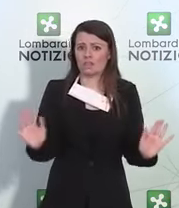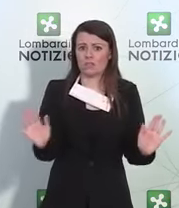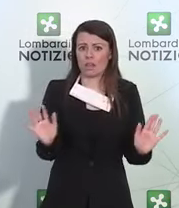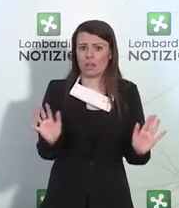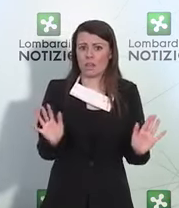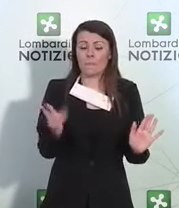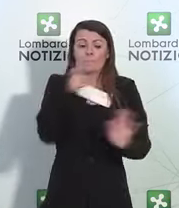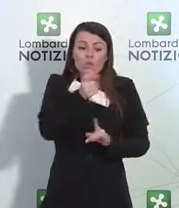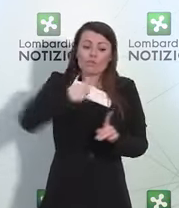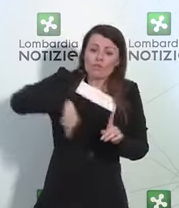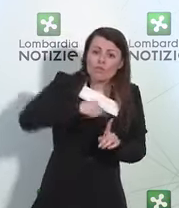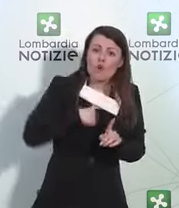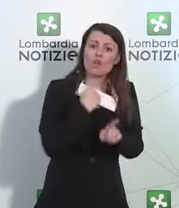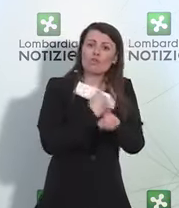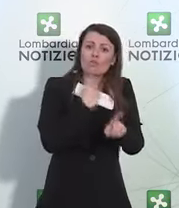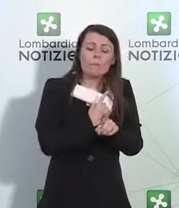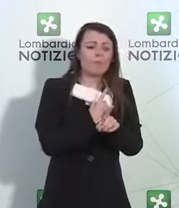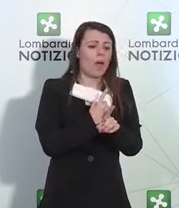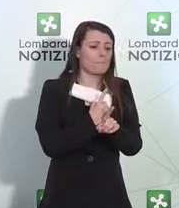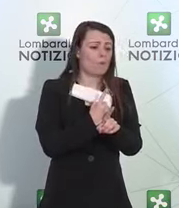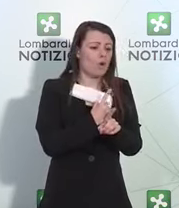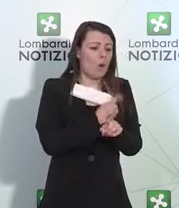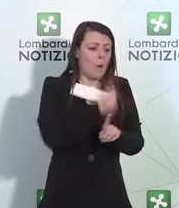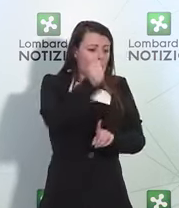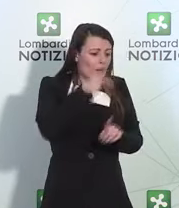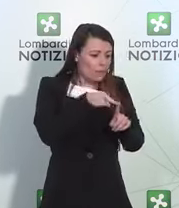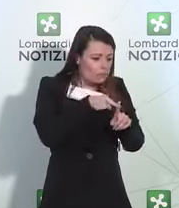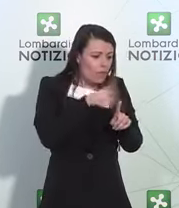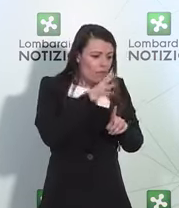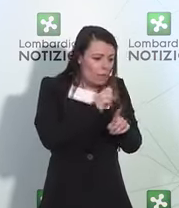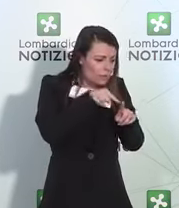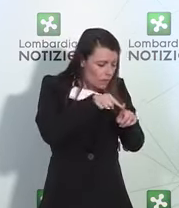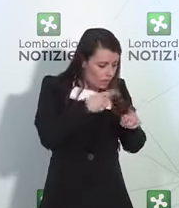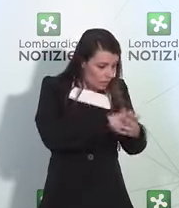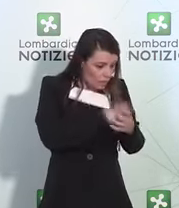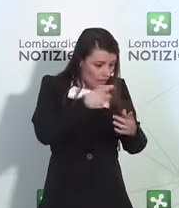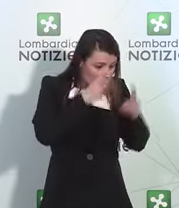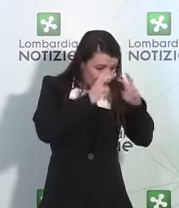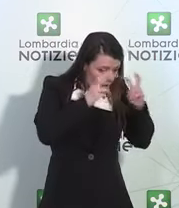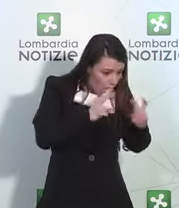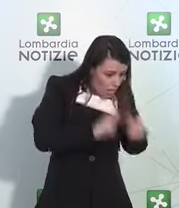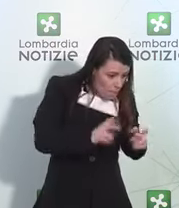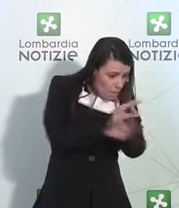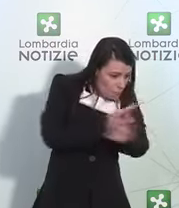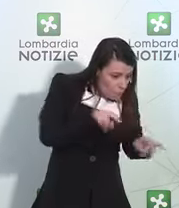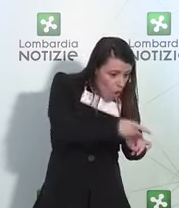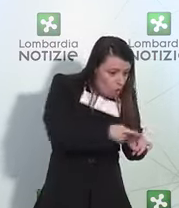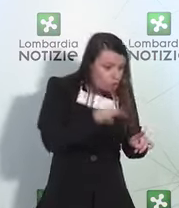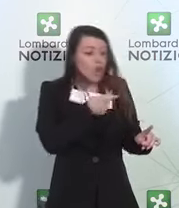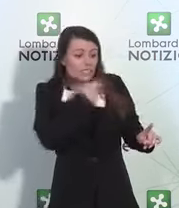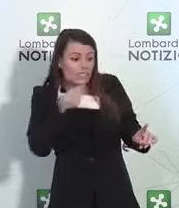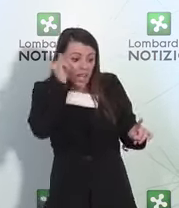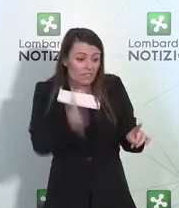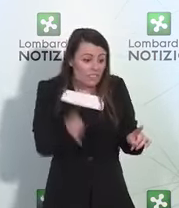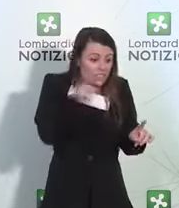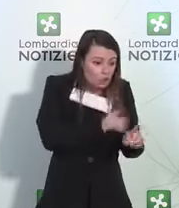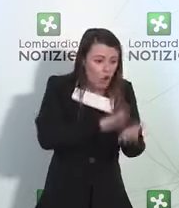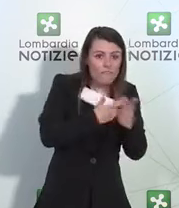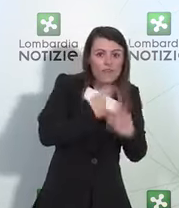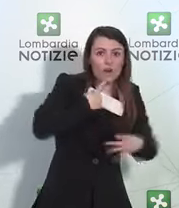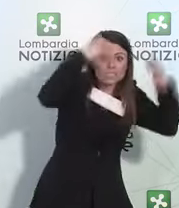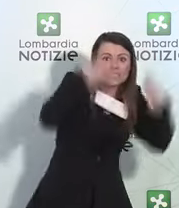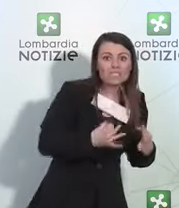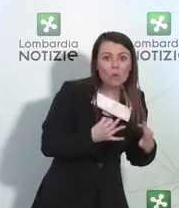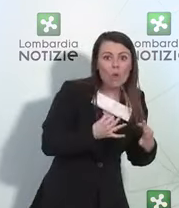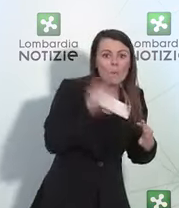disporre delle degli esami nel momento in cui si è sicuri che quegli esami servono sono rischiano di creare un